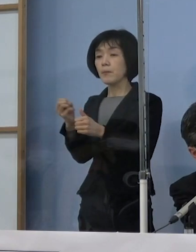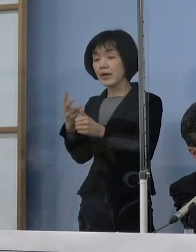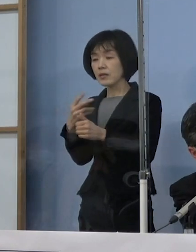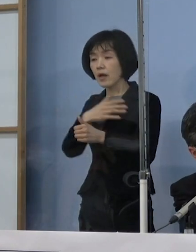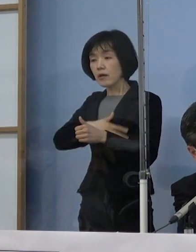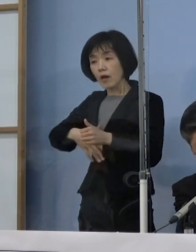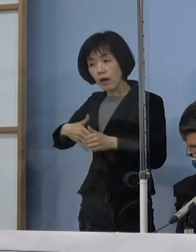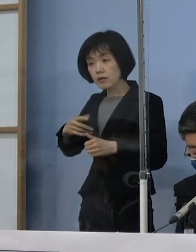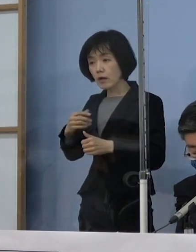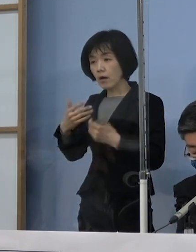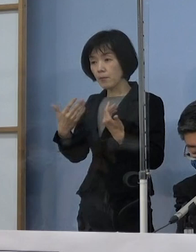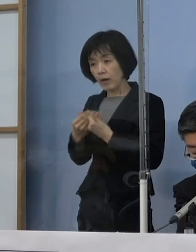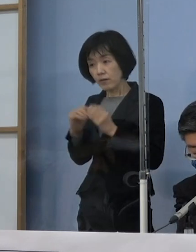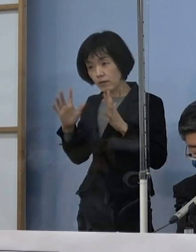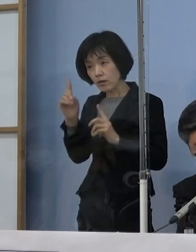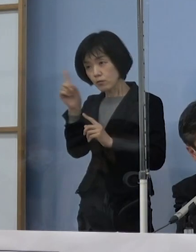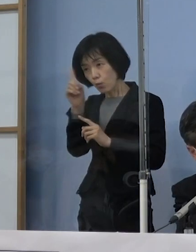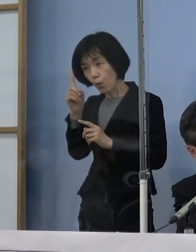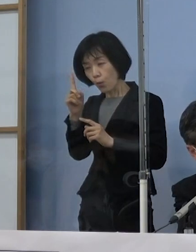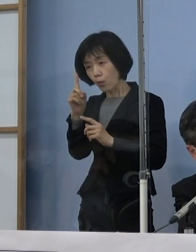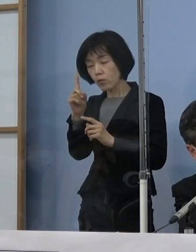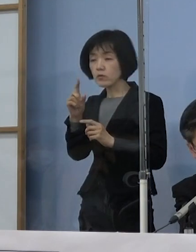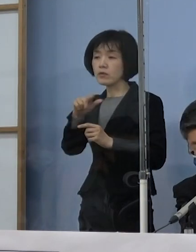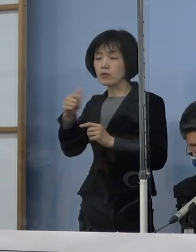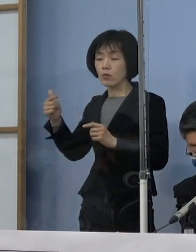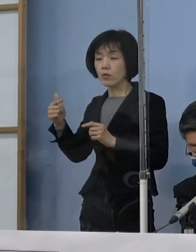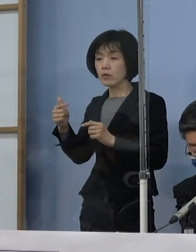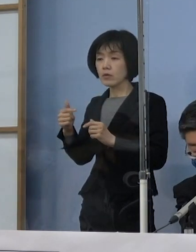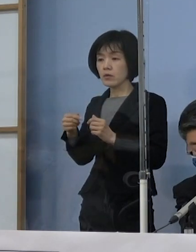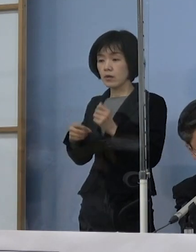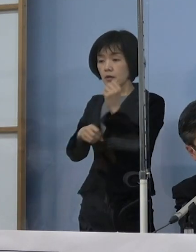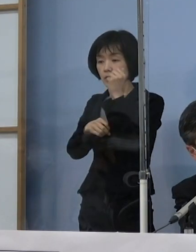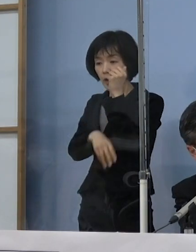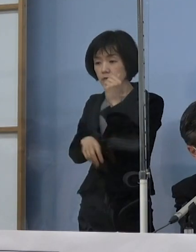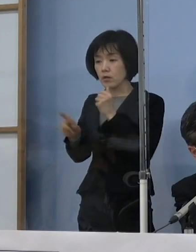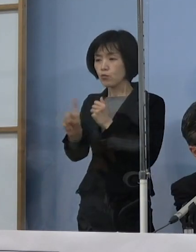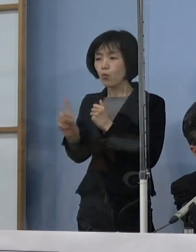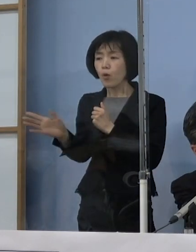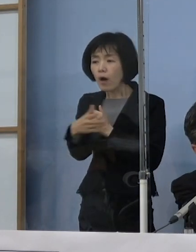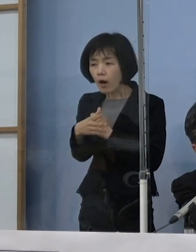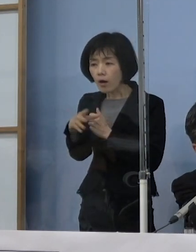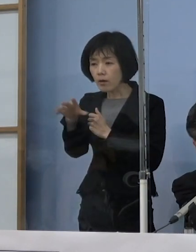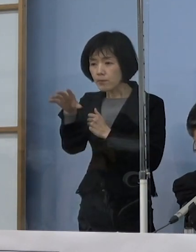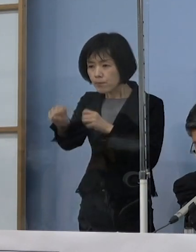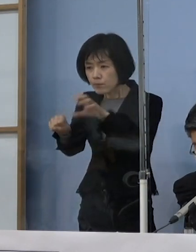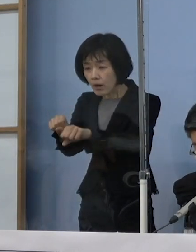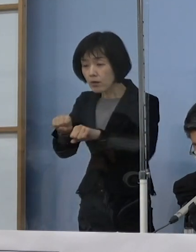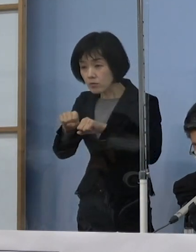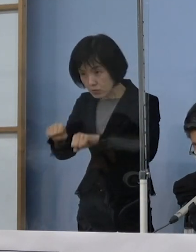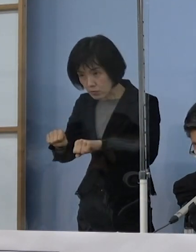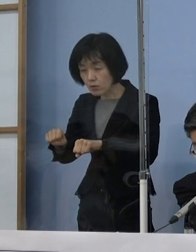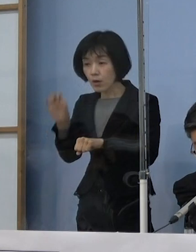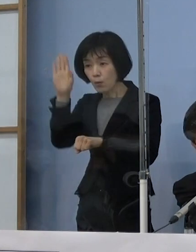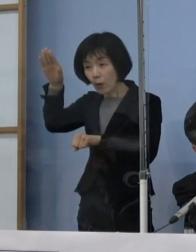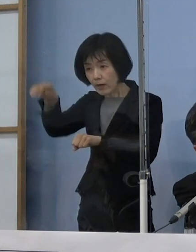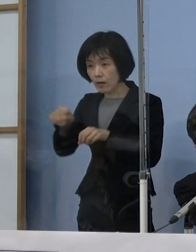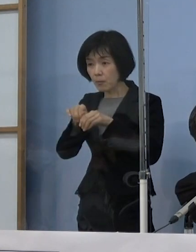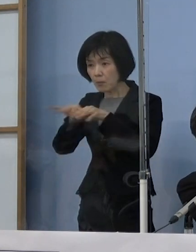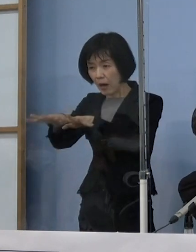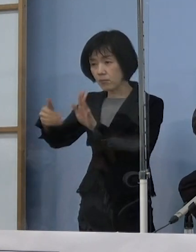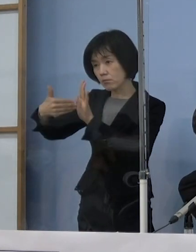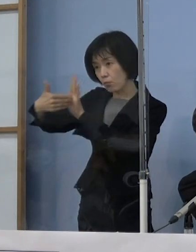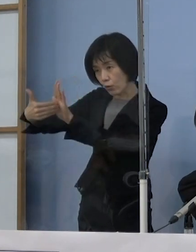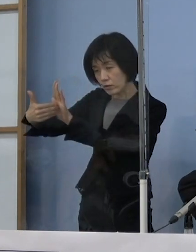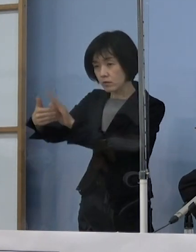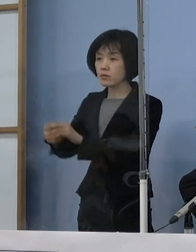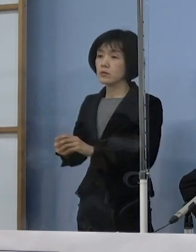察と合わせてになりますけれども、感染経路の究明、感染拡大の防止、そ